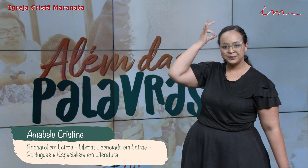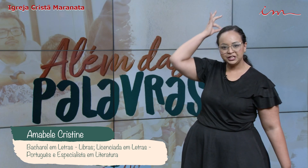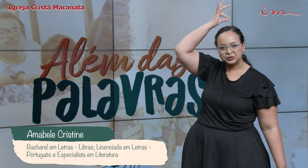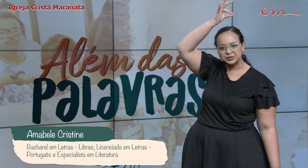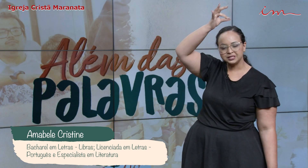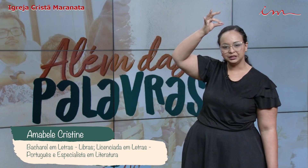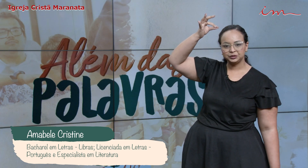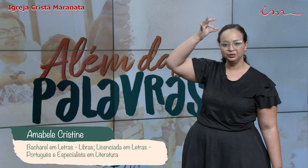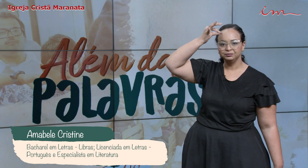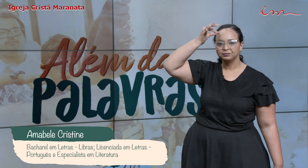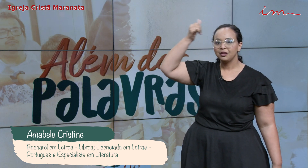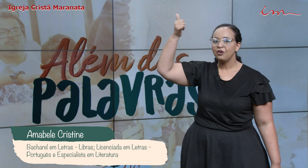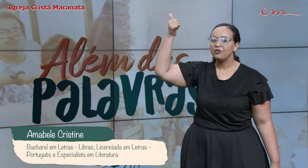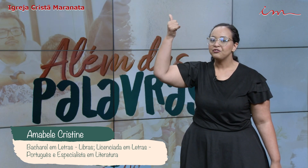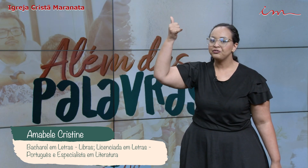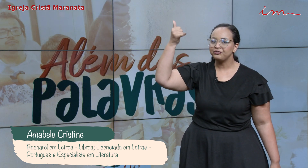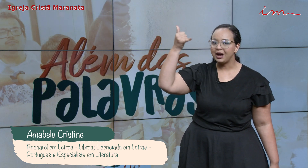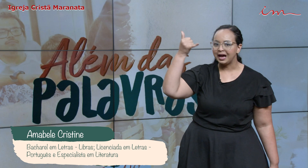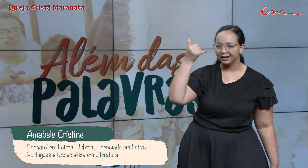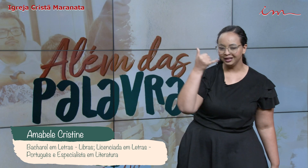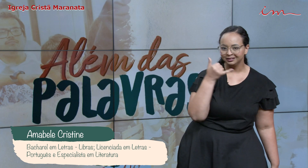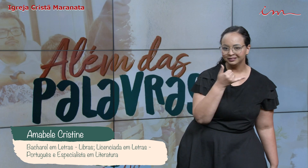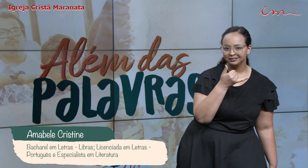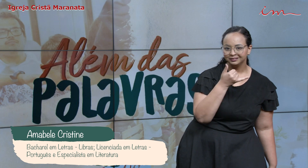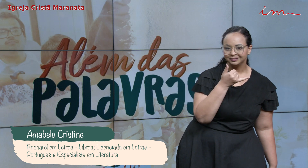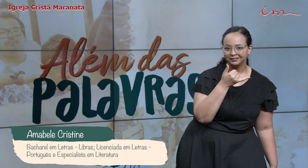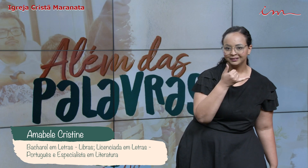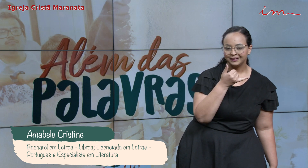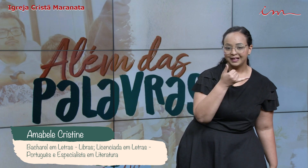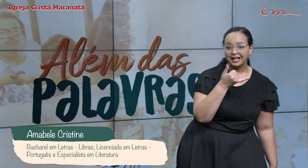o Espírito Santo fala,